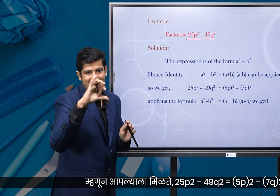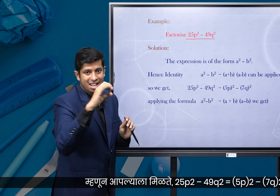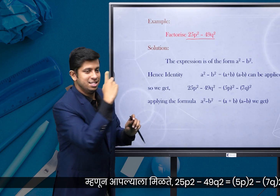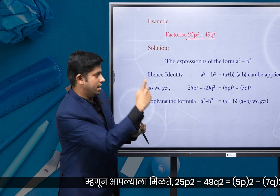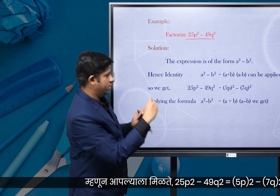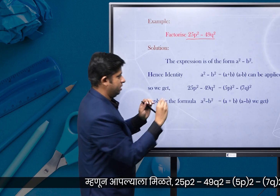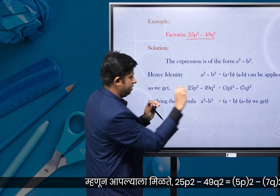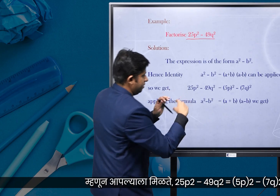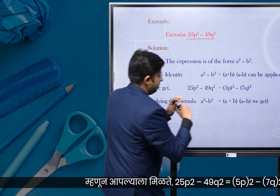7q चा वर्ग.